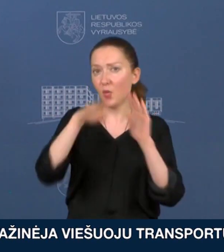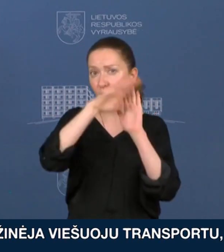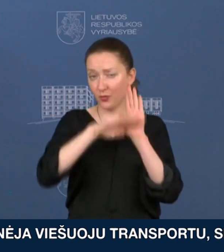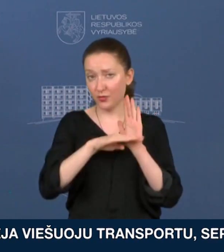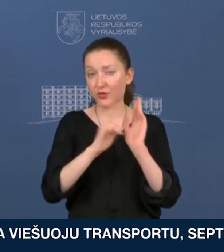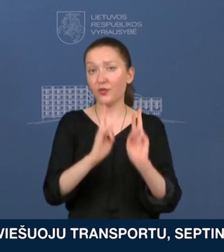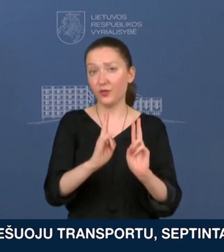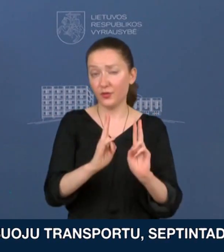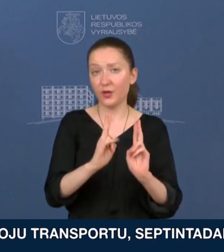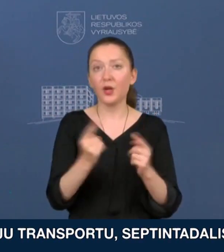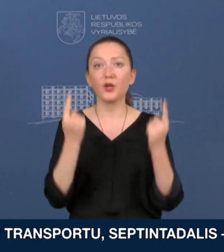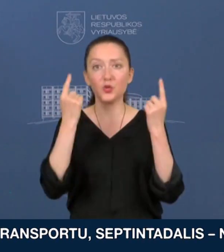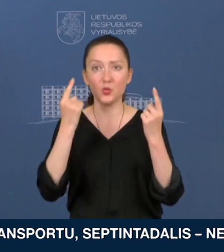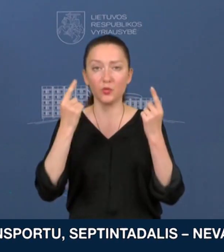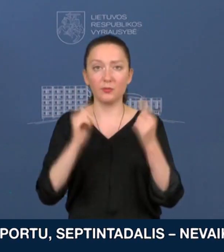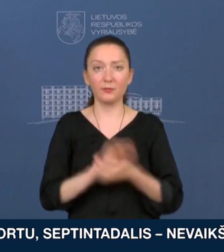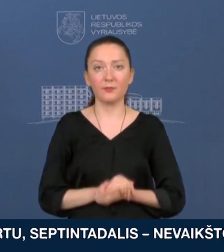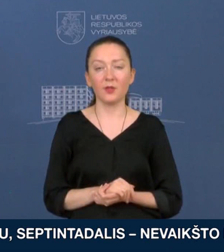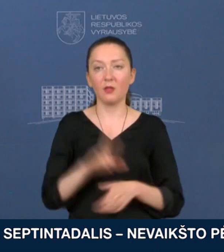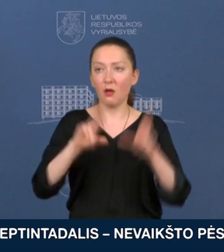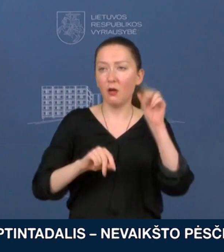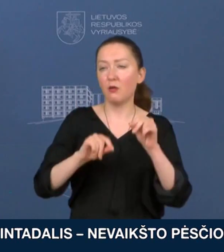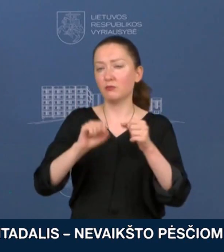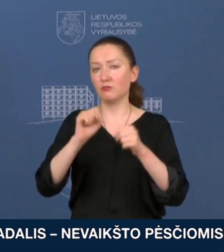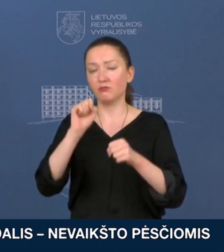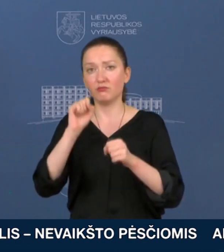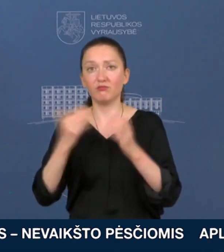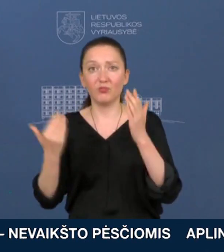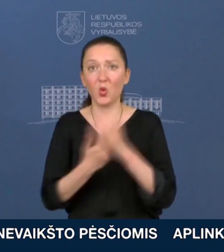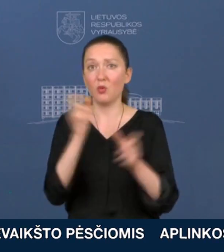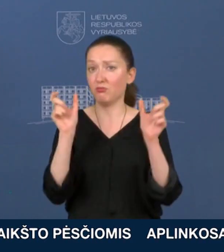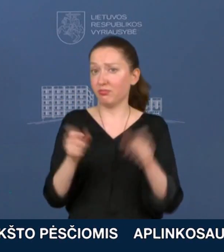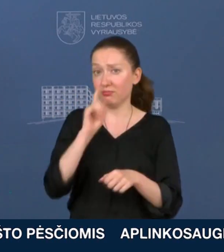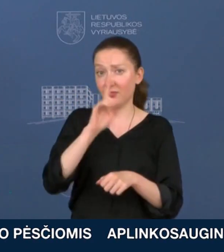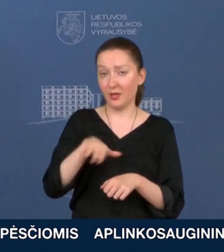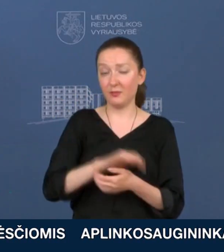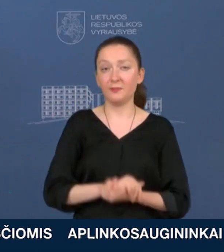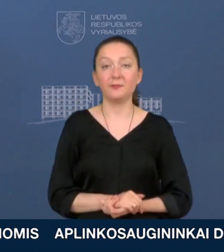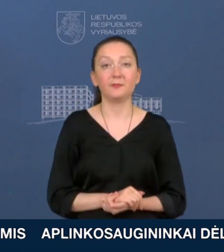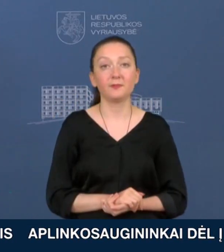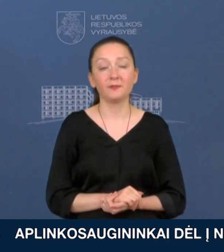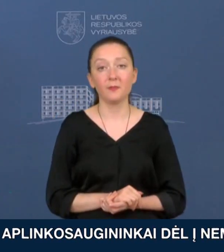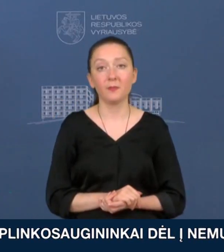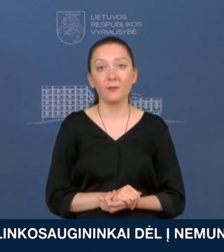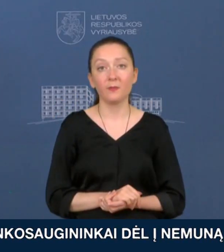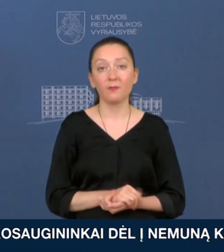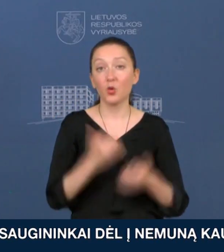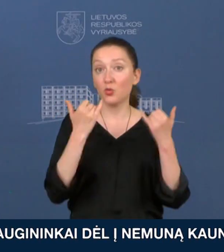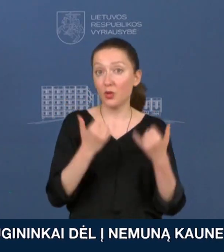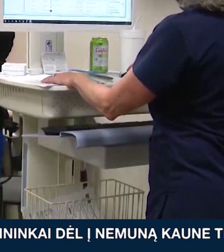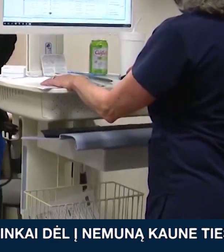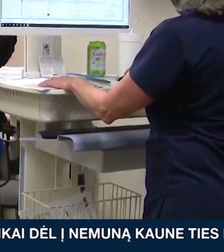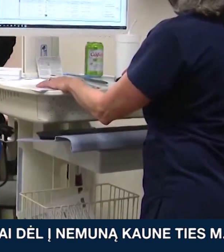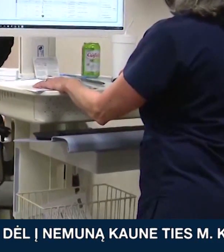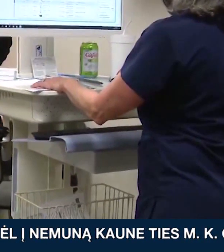kaip jis besivadintų, kad nebūtų rizikos vėl skelbti naują karantiną nepraėjus keletai savaičių po dabartinio